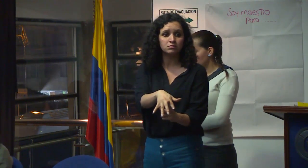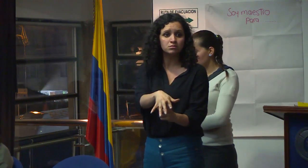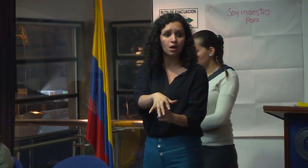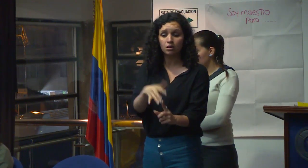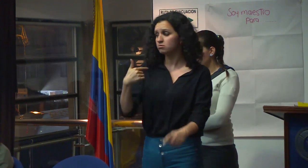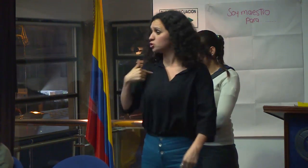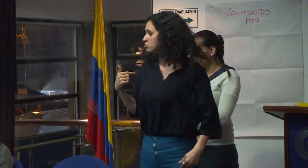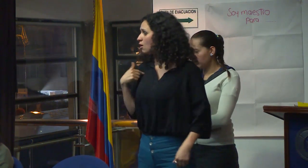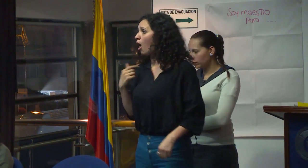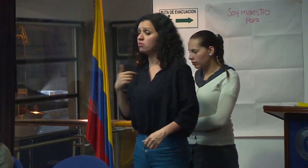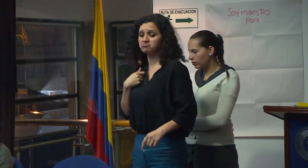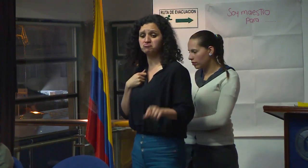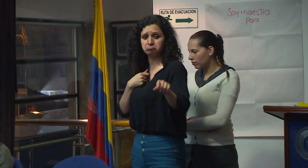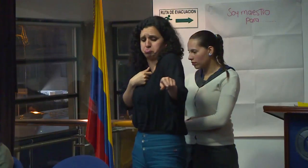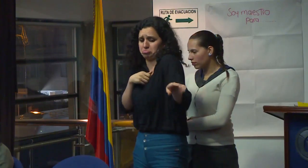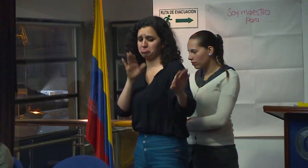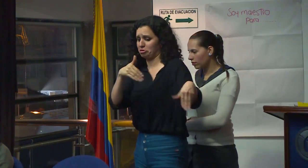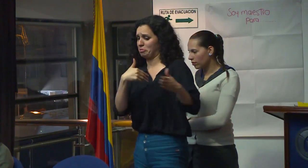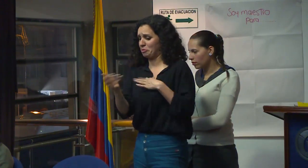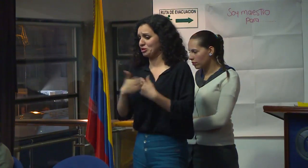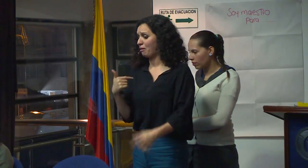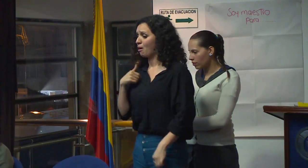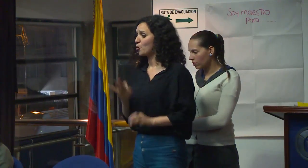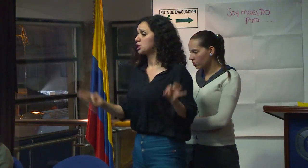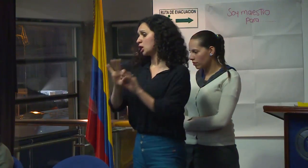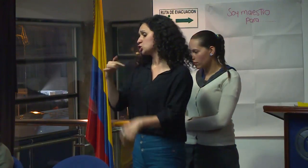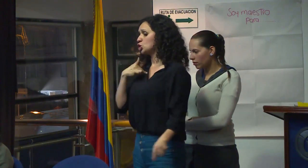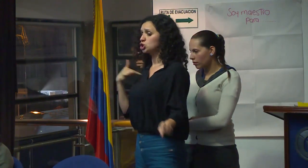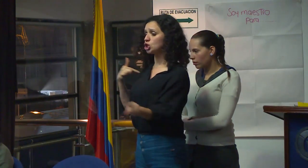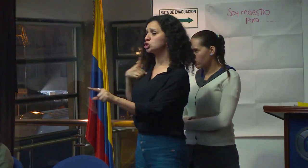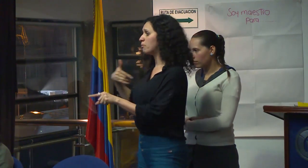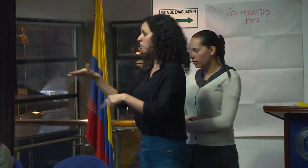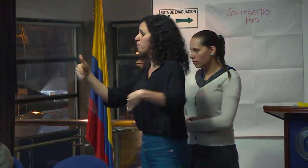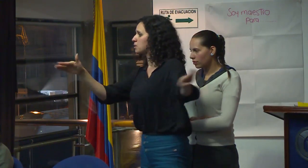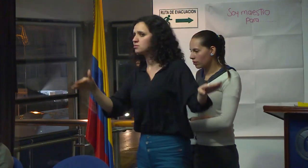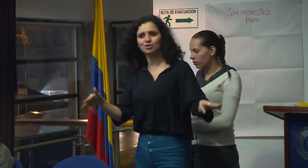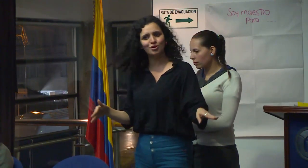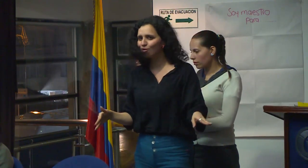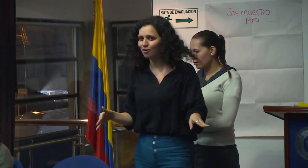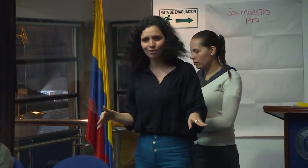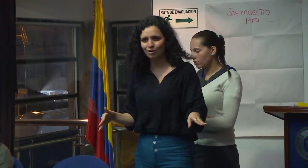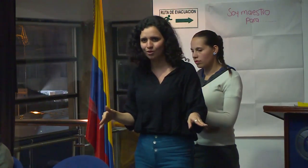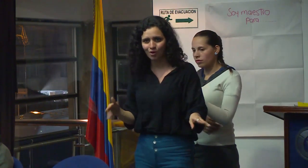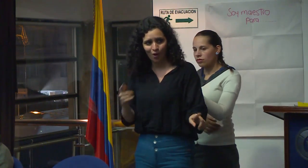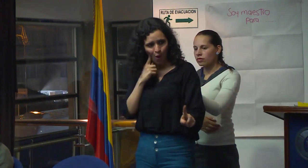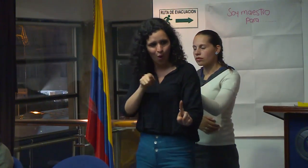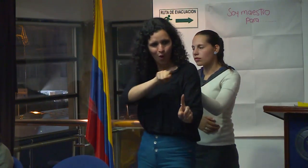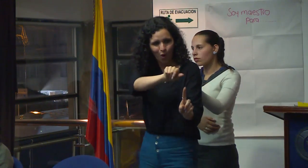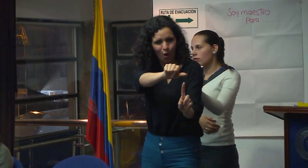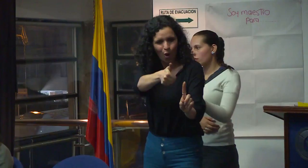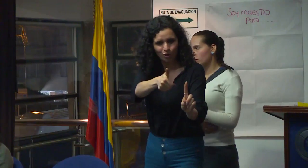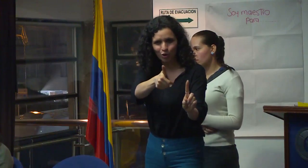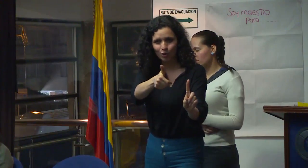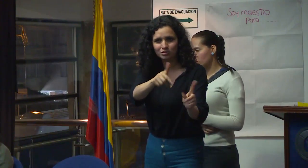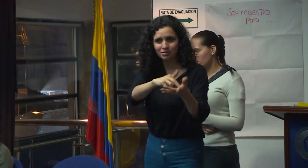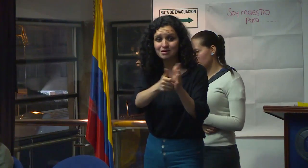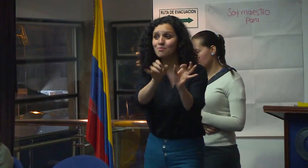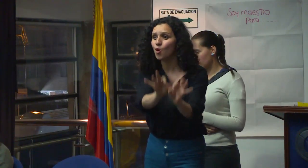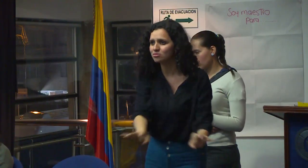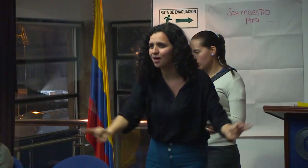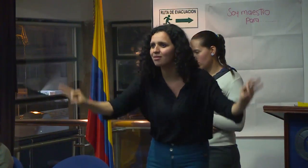en mí, entonces desde ahí es muy importante esa mirada del otro, porque es lo que realmente me va a permitir modelar